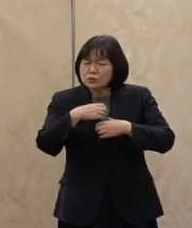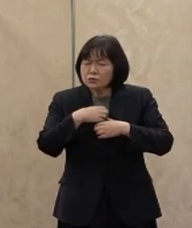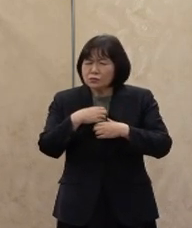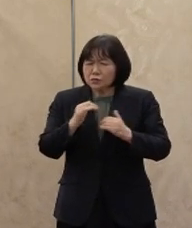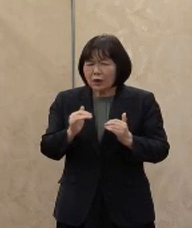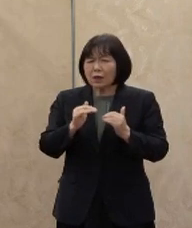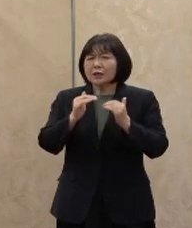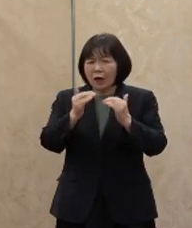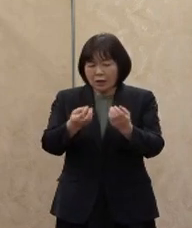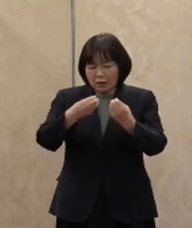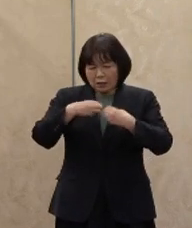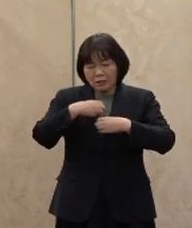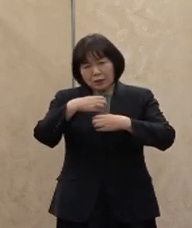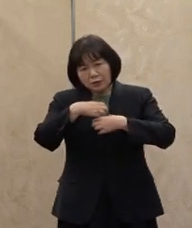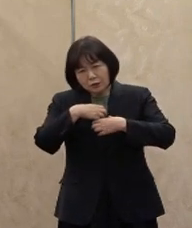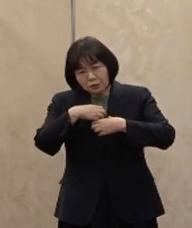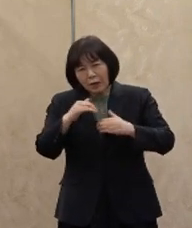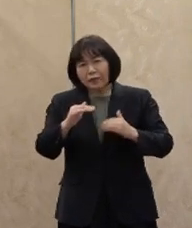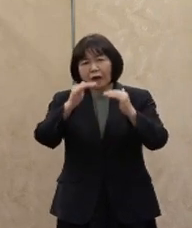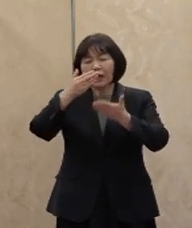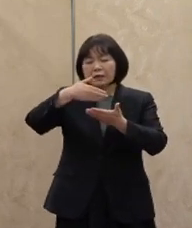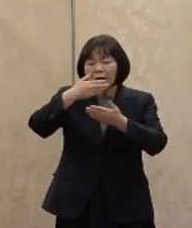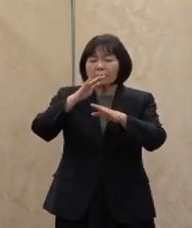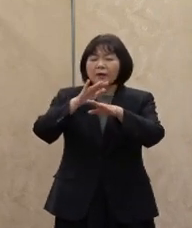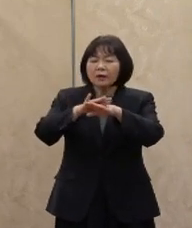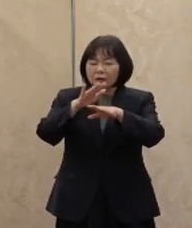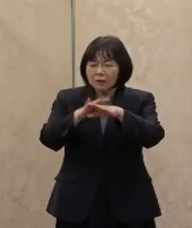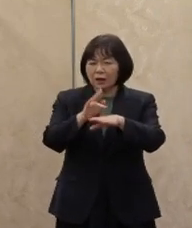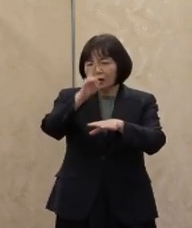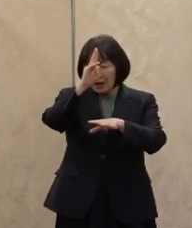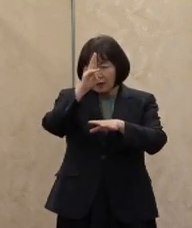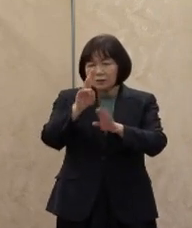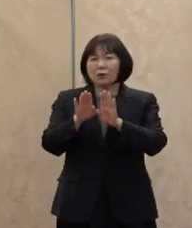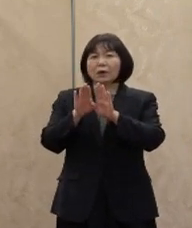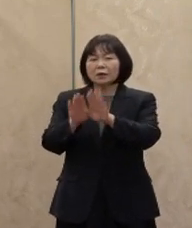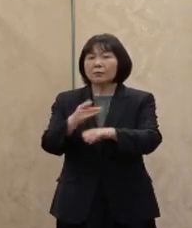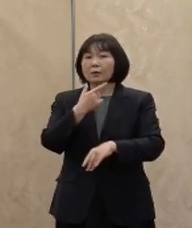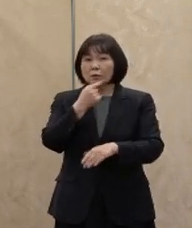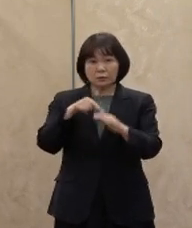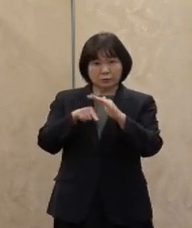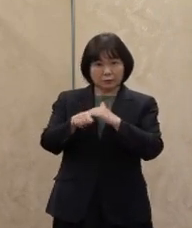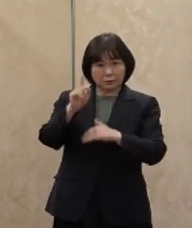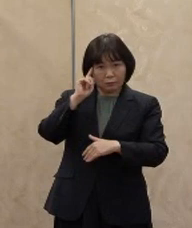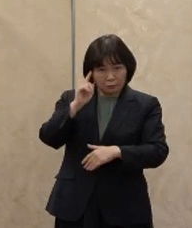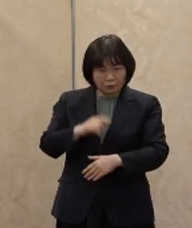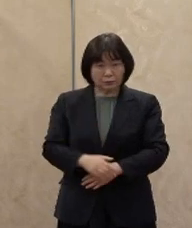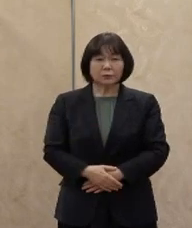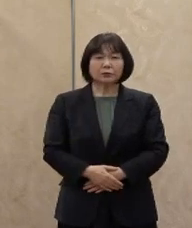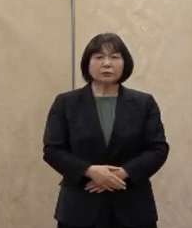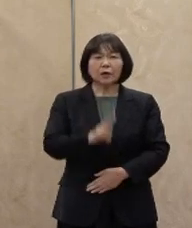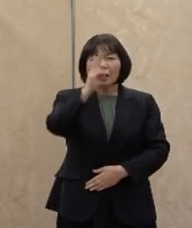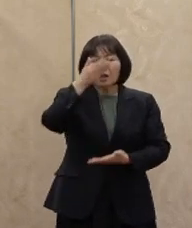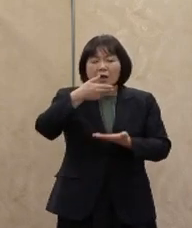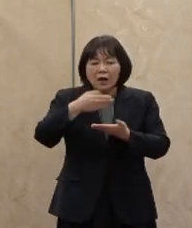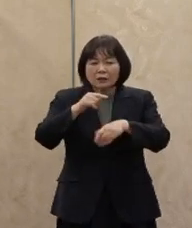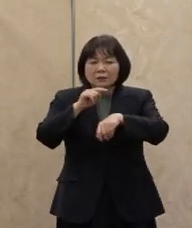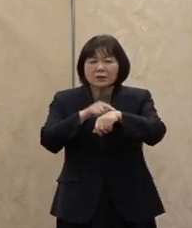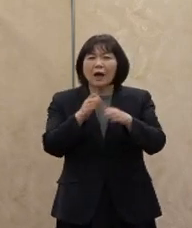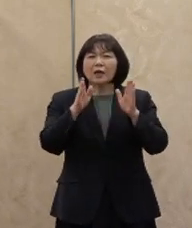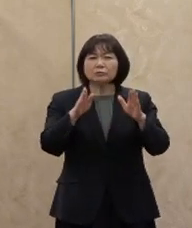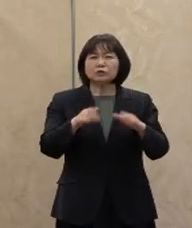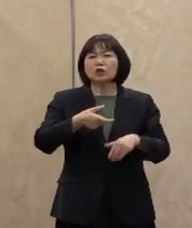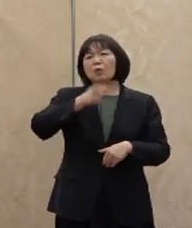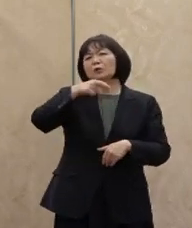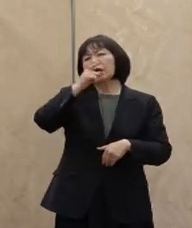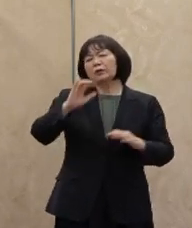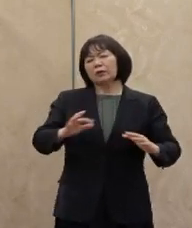ランチの取り方っていうのは避けてくれという趣旨だと思いますので、 それランチタイムでもこう酒飲んでわー